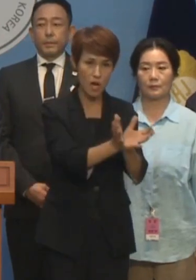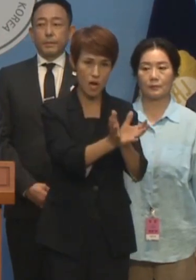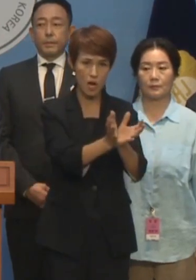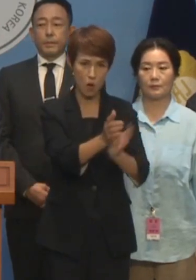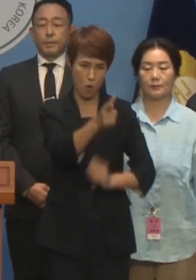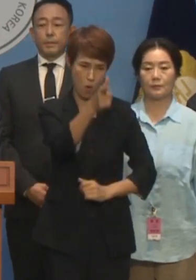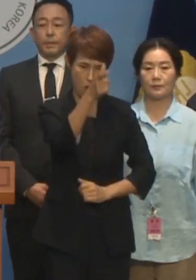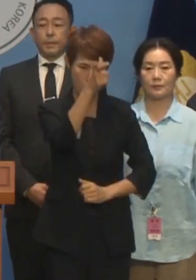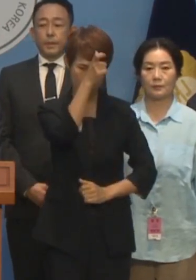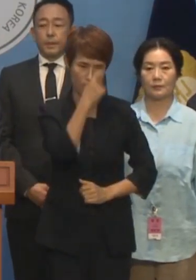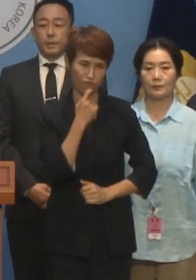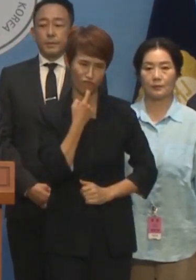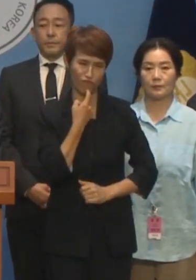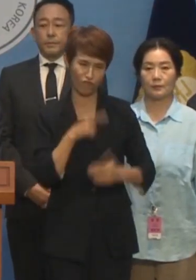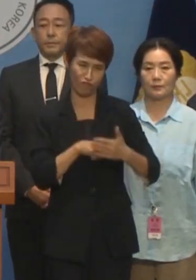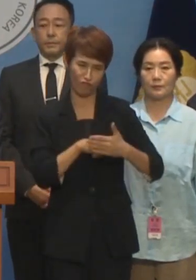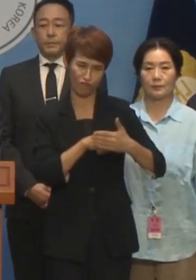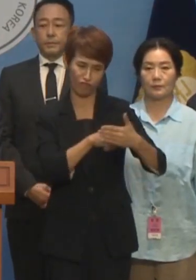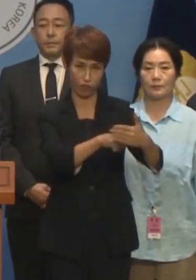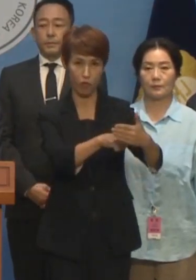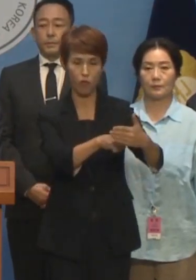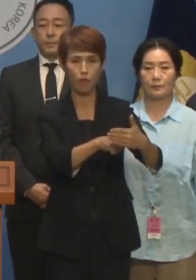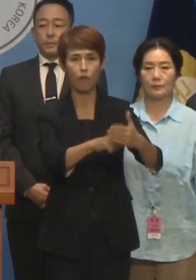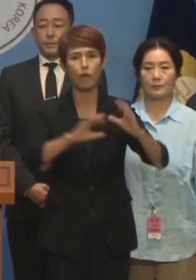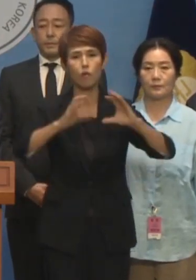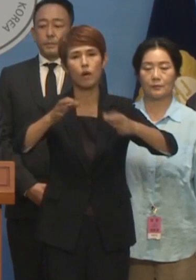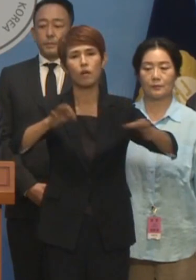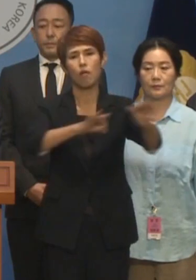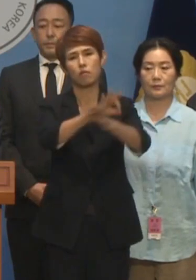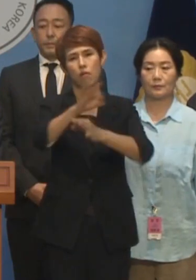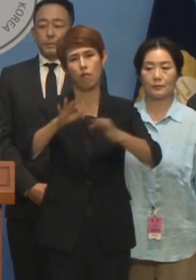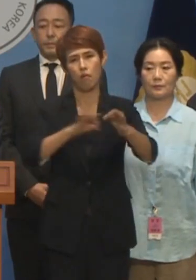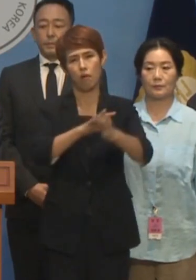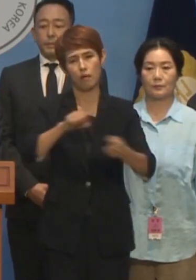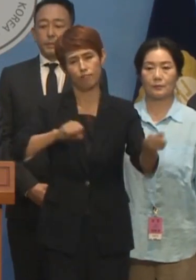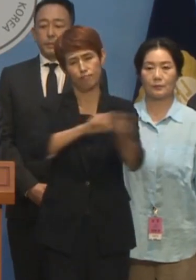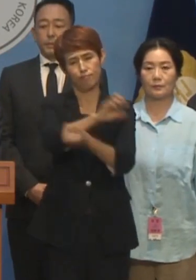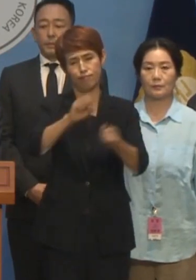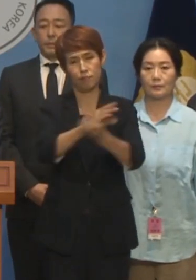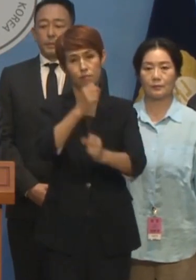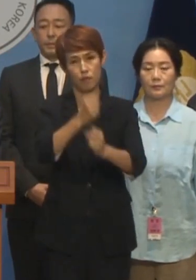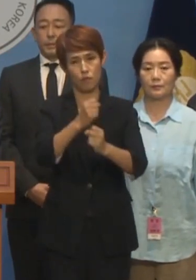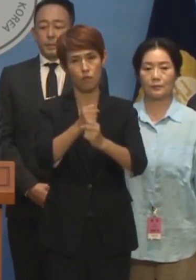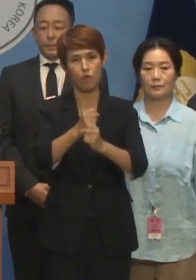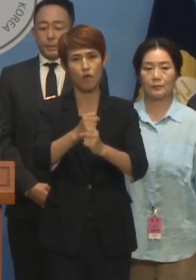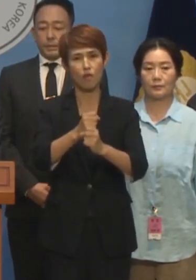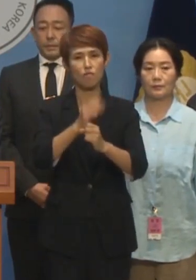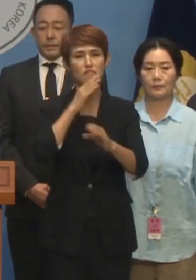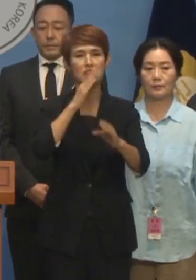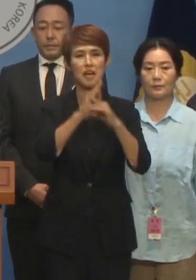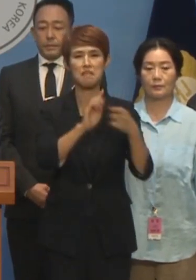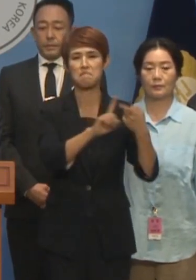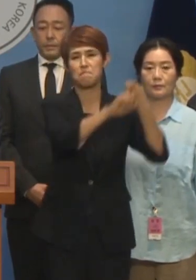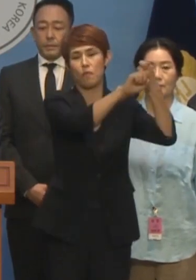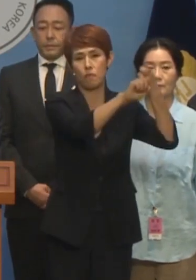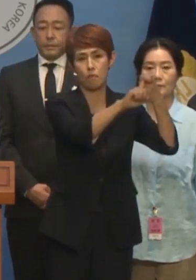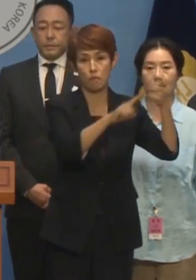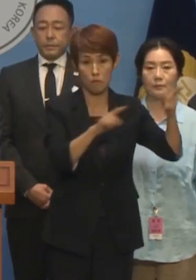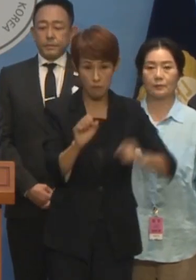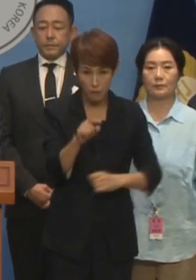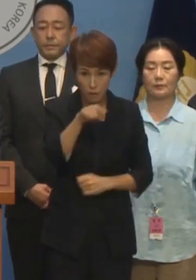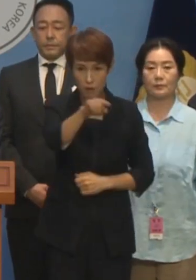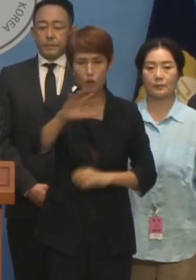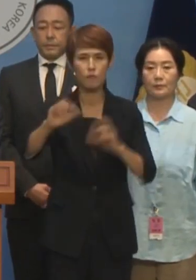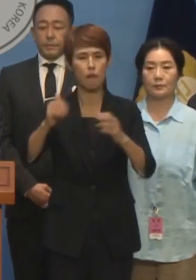독선과 아집의 정책으로 국가 경제를 부도내고 편향된 종북 이념으로 국민을 분열시켜